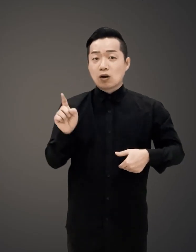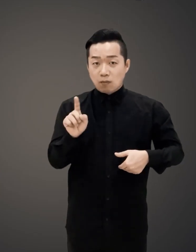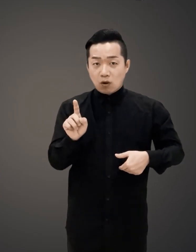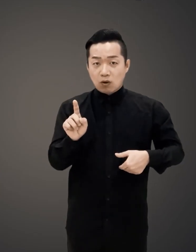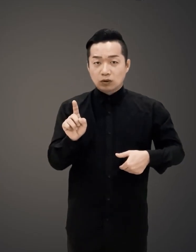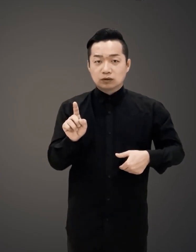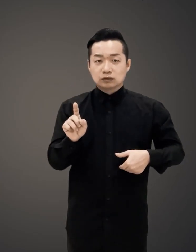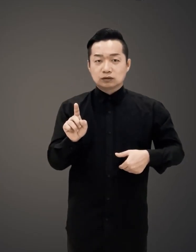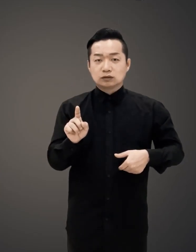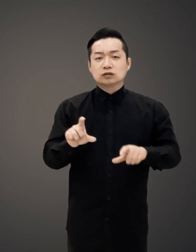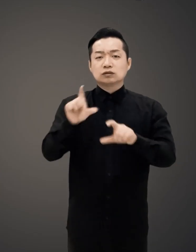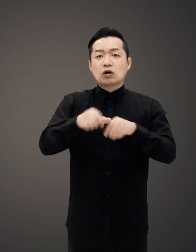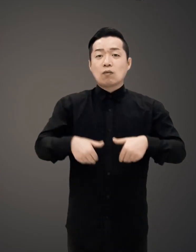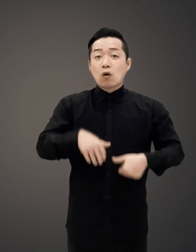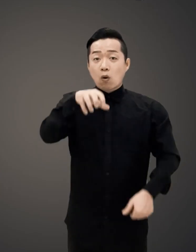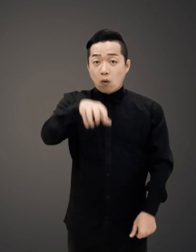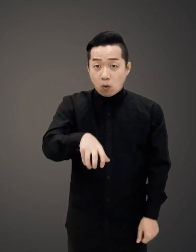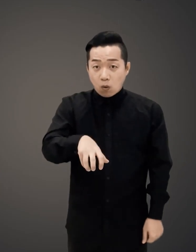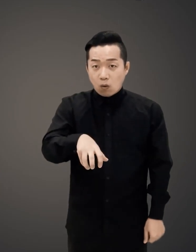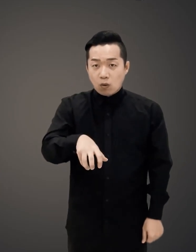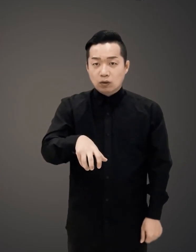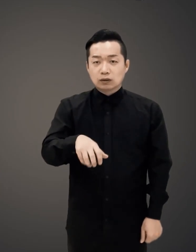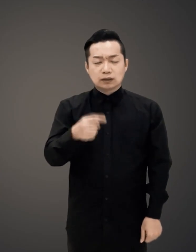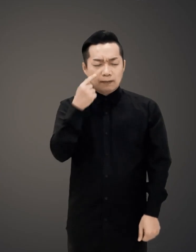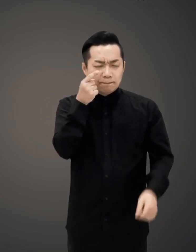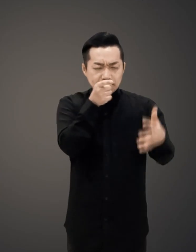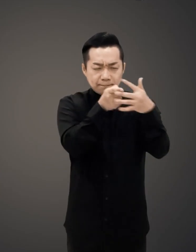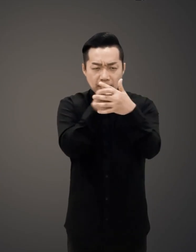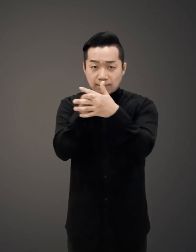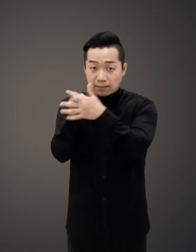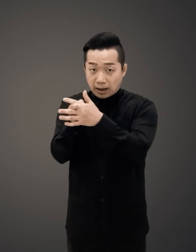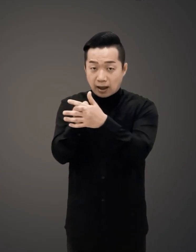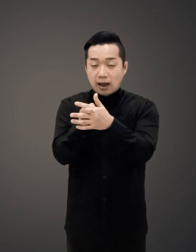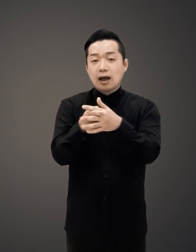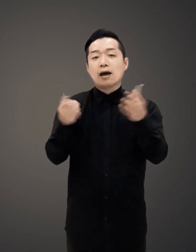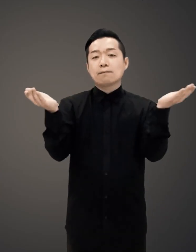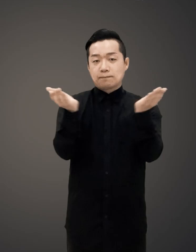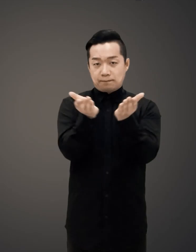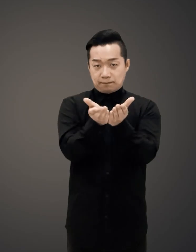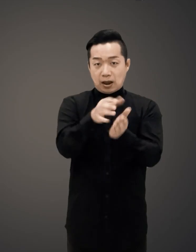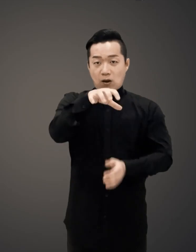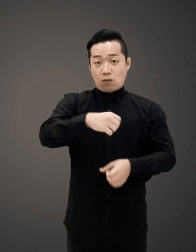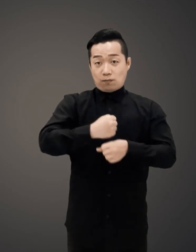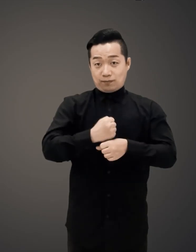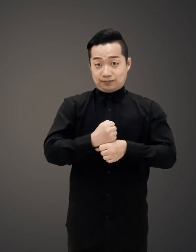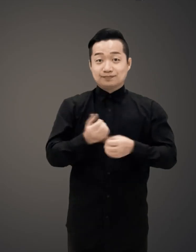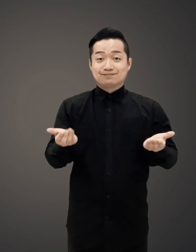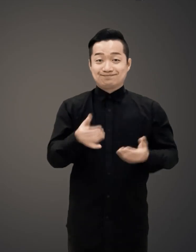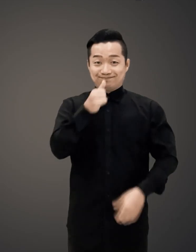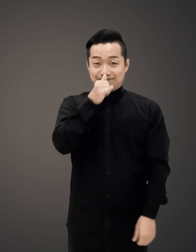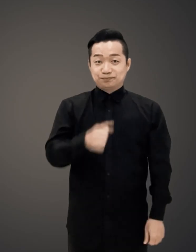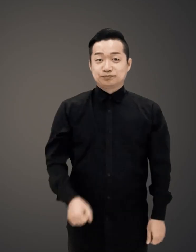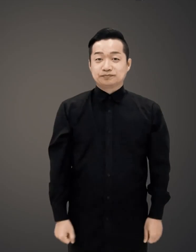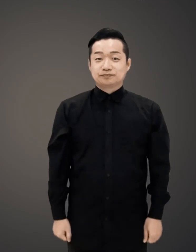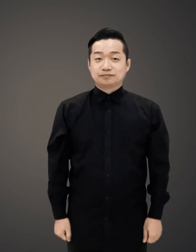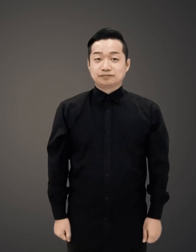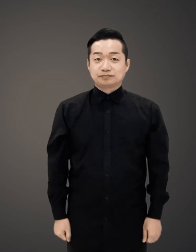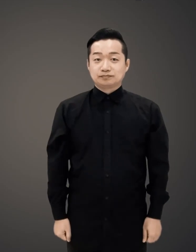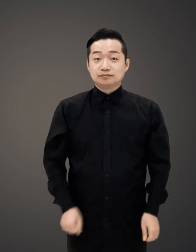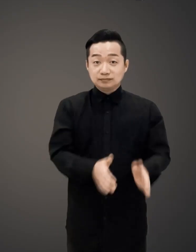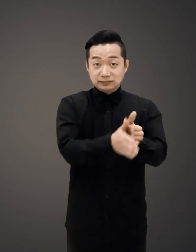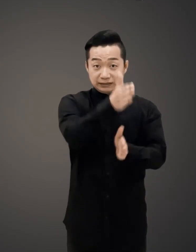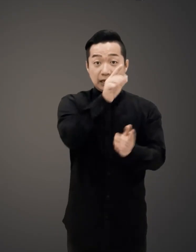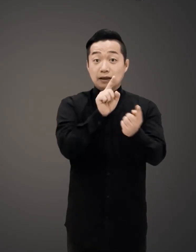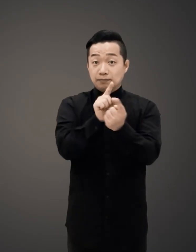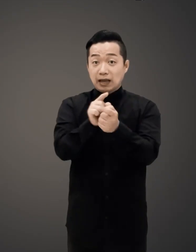어떤 공간이 요구되는지를 파악을 하고 거기에 맞는 공간들을 만드는 일을 하기도 합니다.